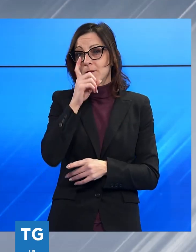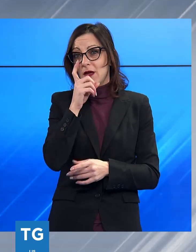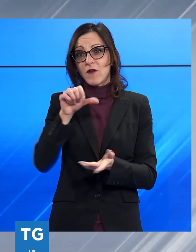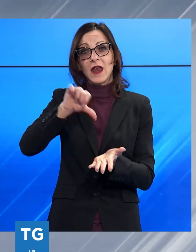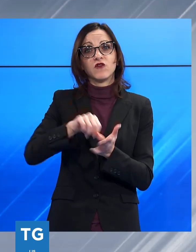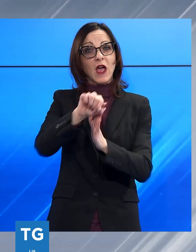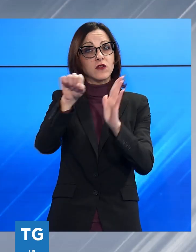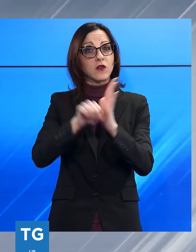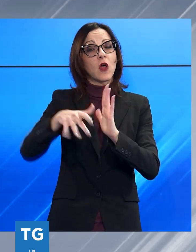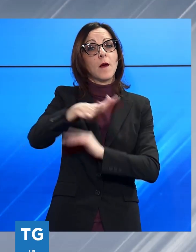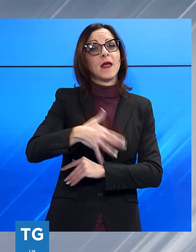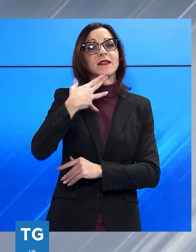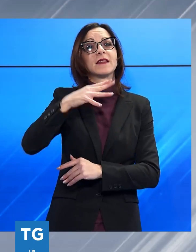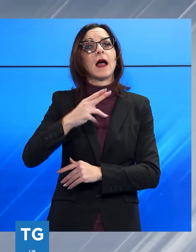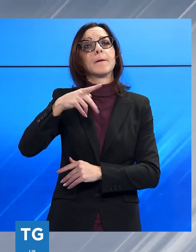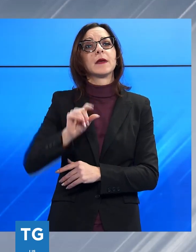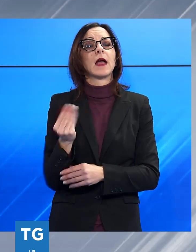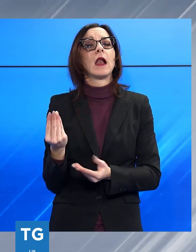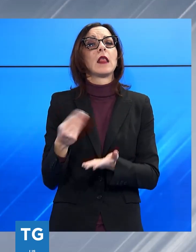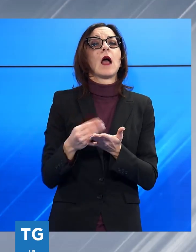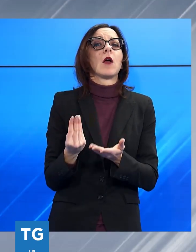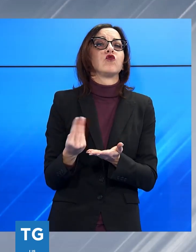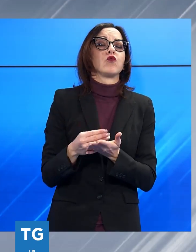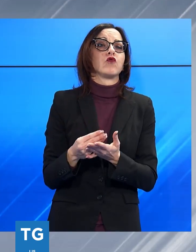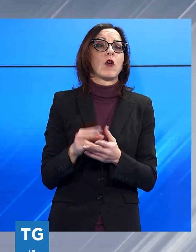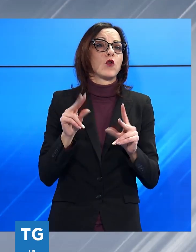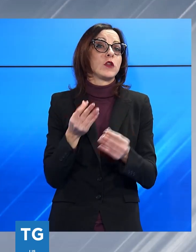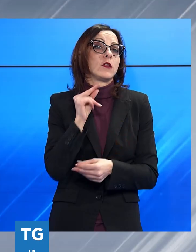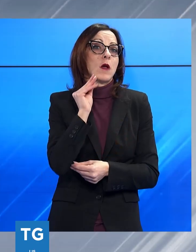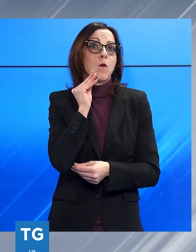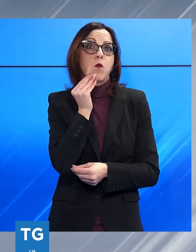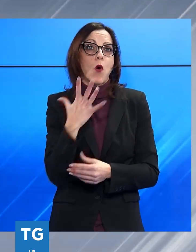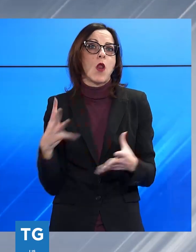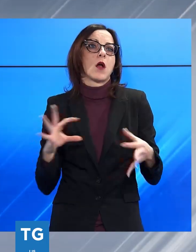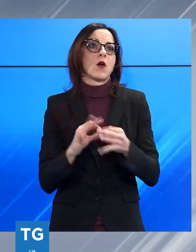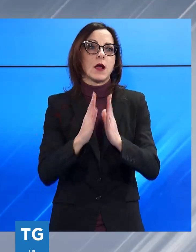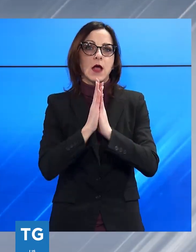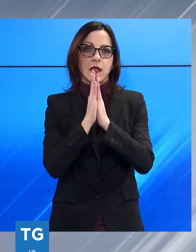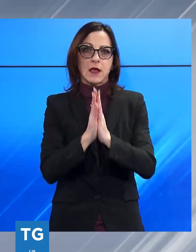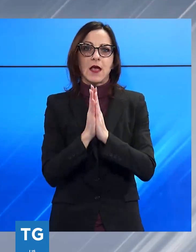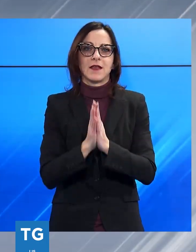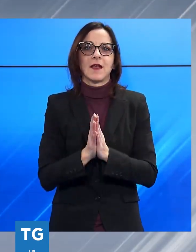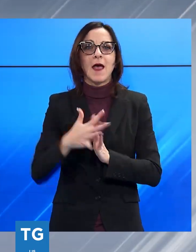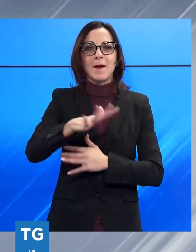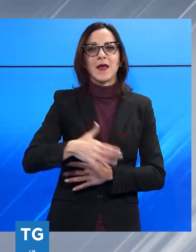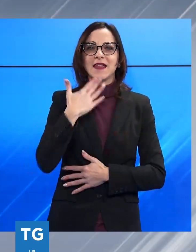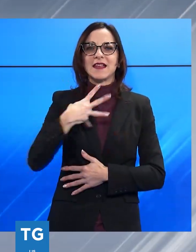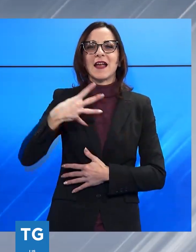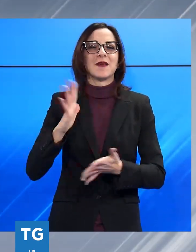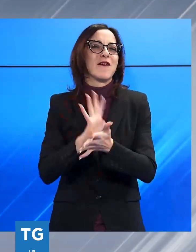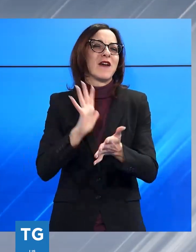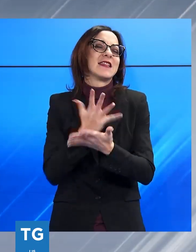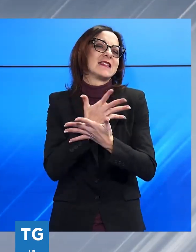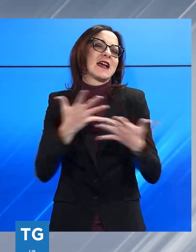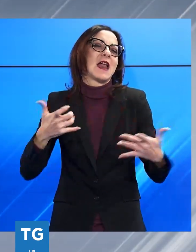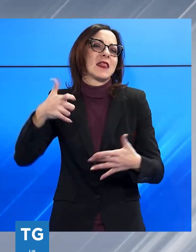in Piazza San Michele ha portato anche una buona notizia per quanto riguarda la chiesa festa grande in Piazza San Michele per l'arrivo della